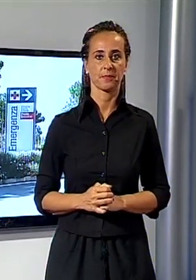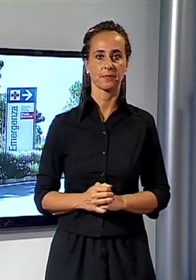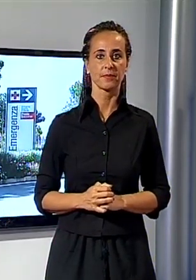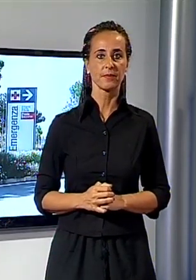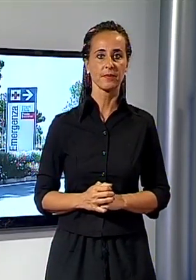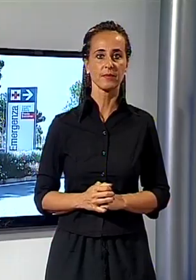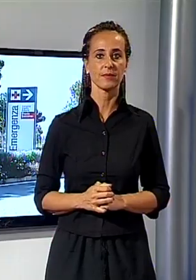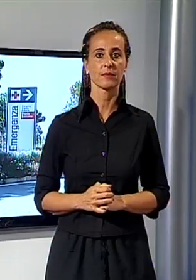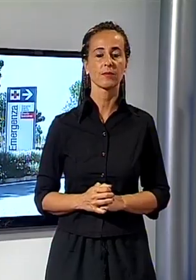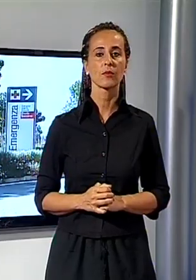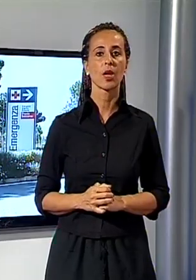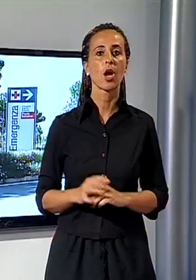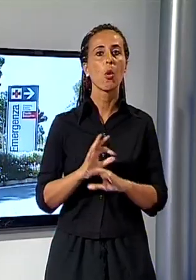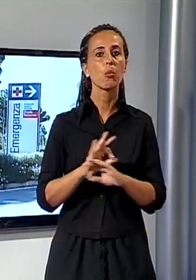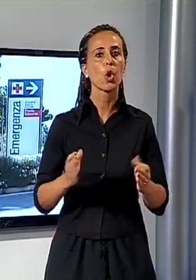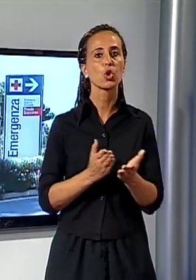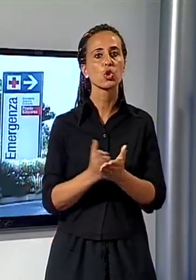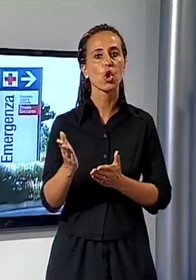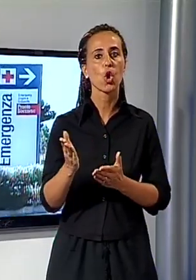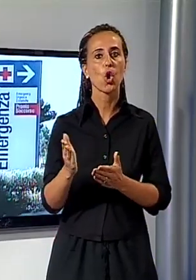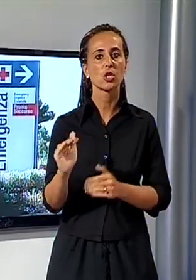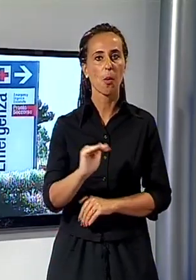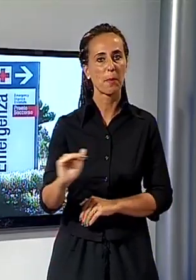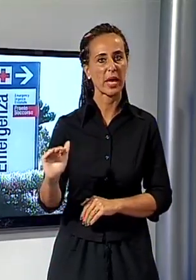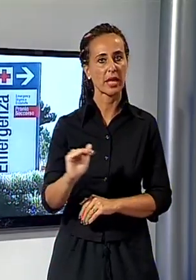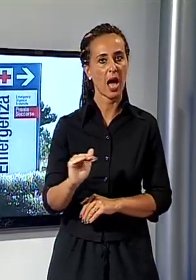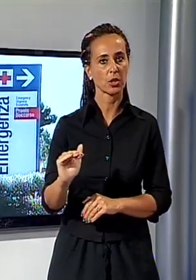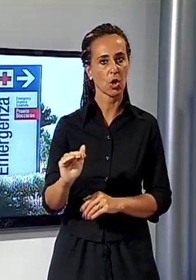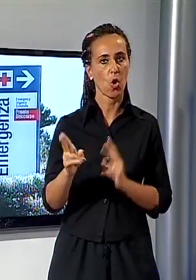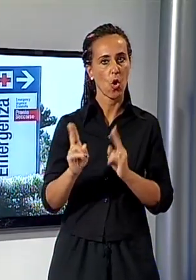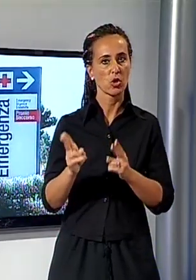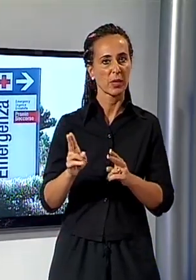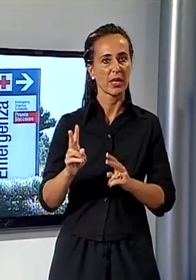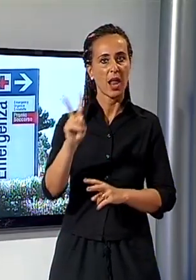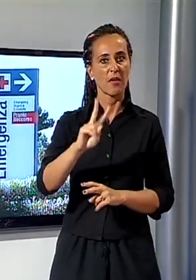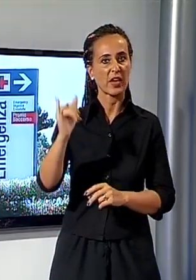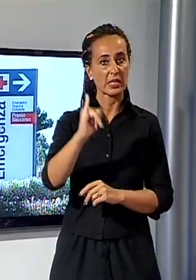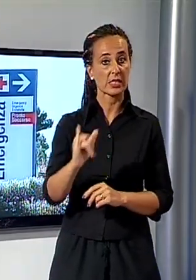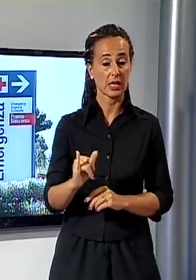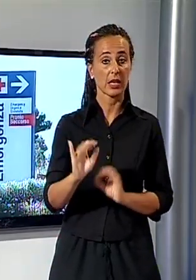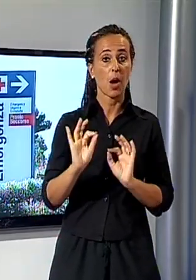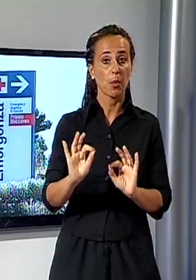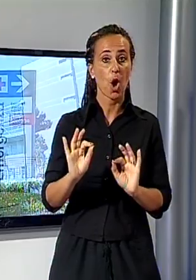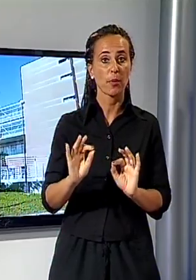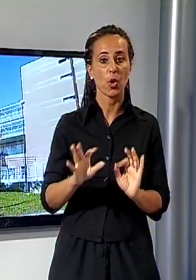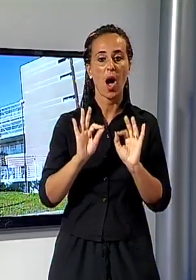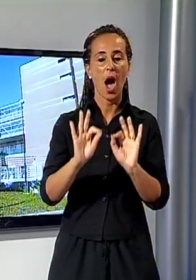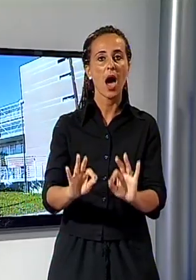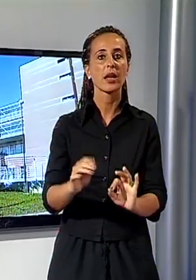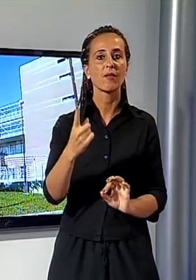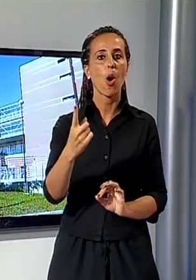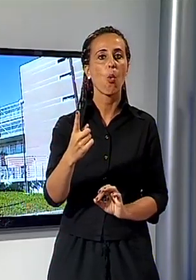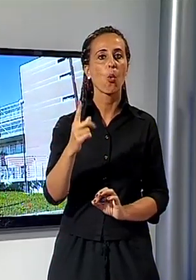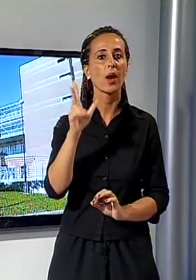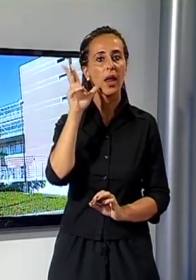Al pronto soccorso pediatrico dell'ospedale Versilia è stato riscontrato un caso di meningite di tipo C in una ragazza di